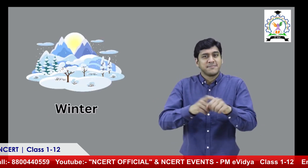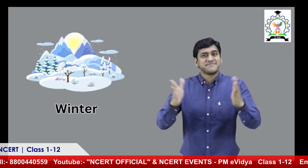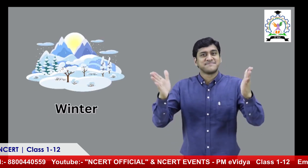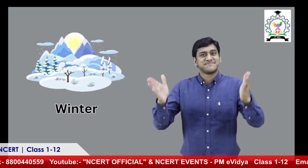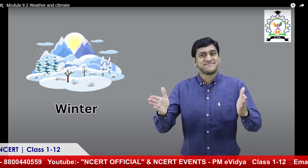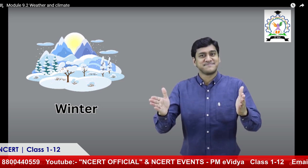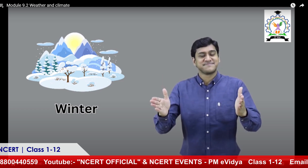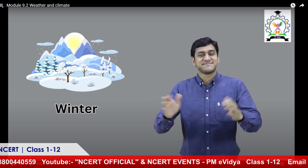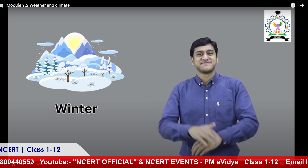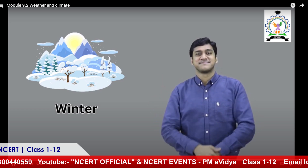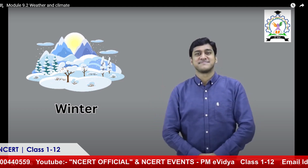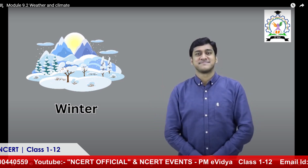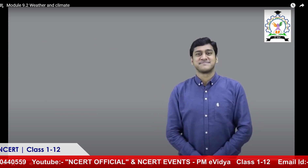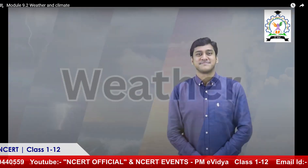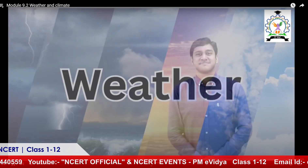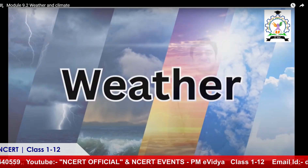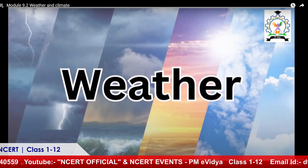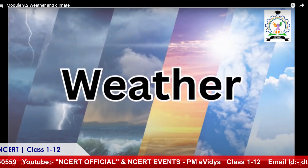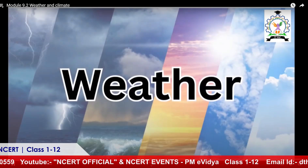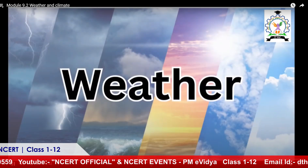शरद ऋतु,